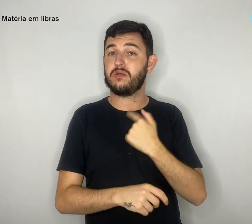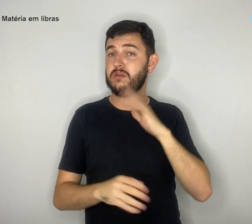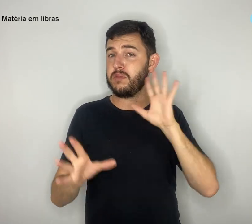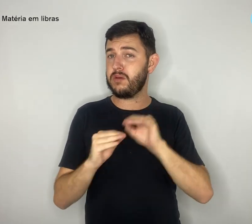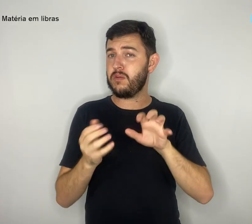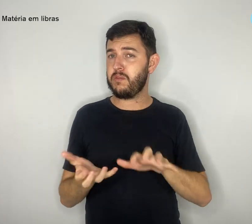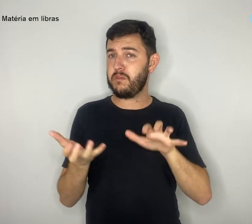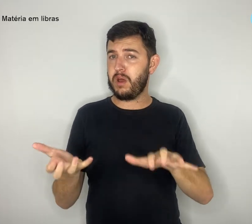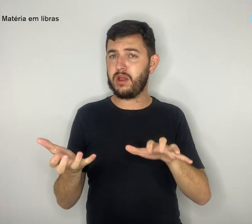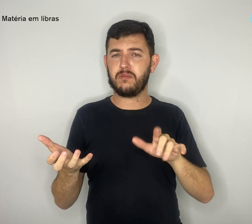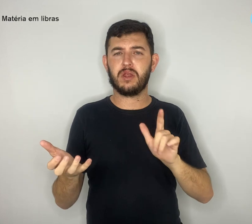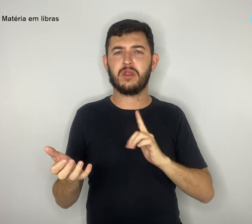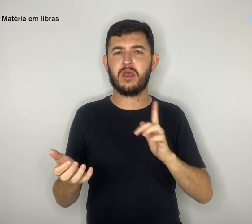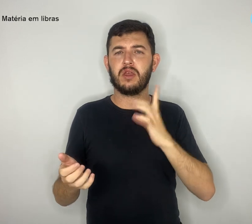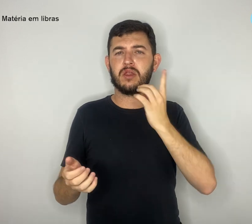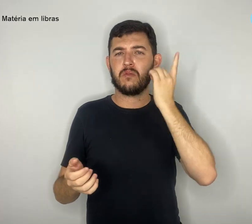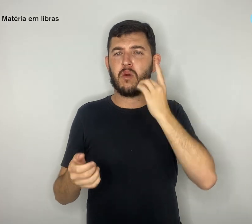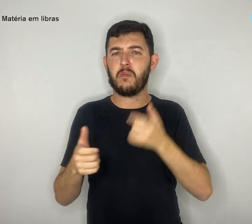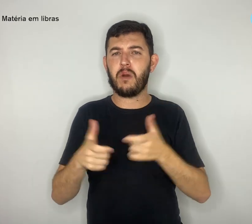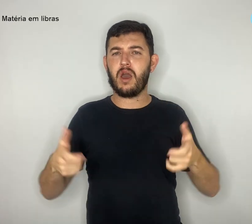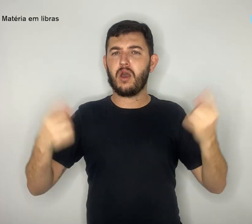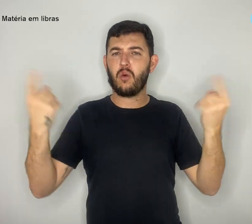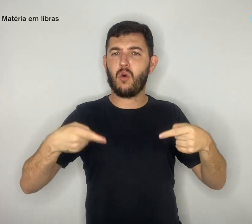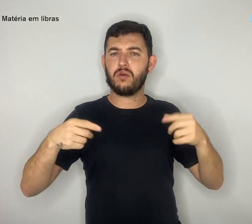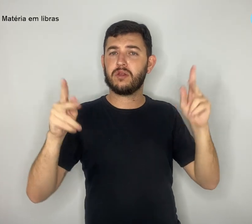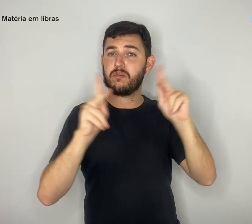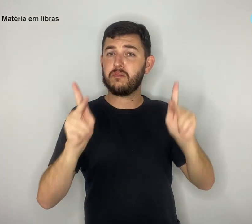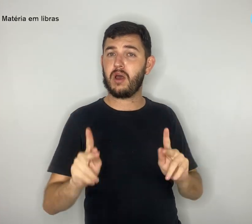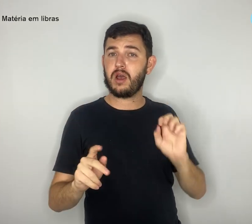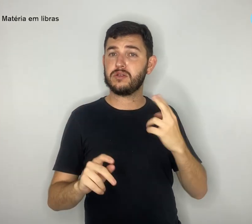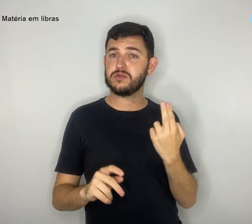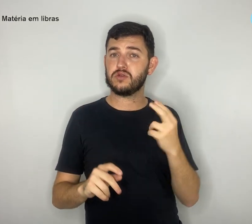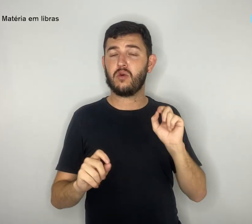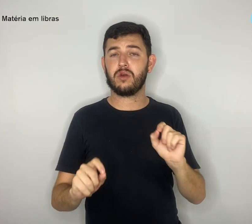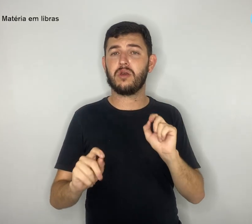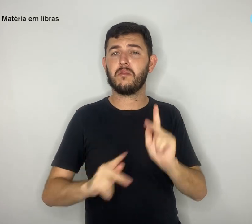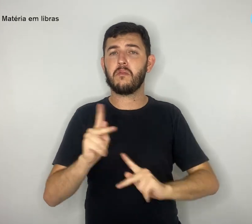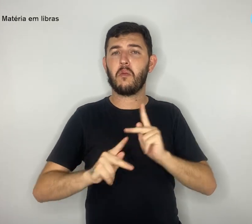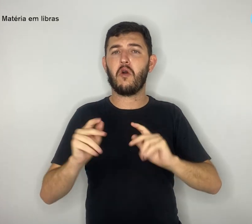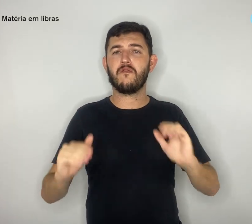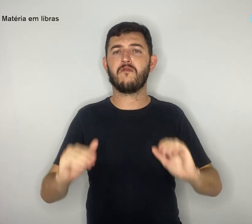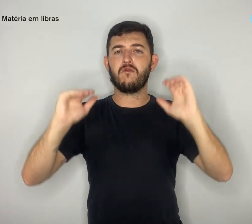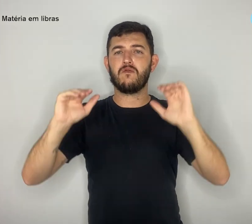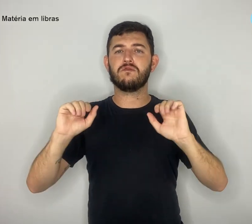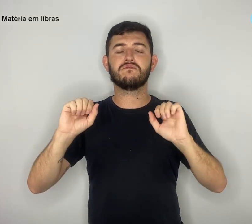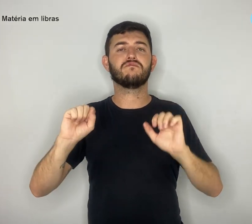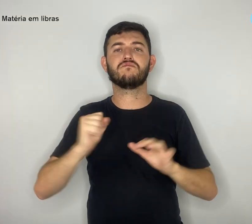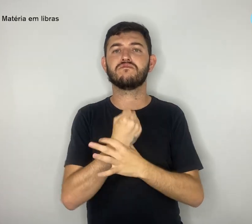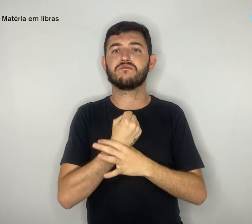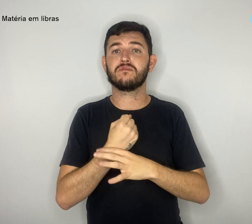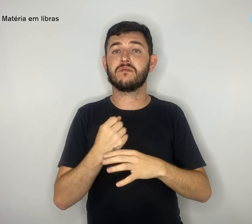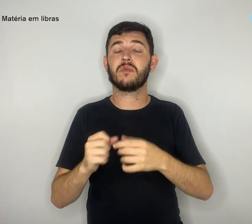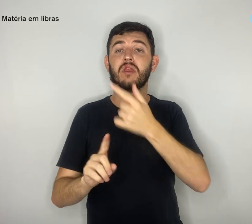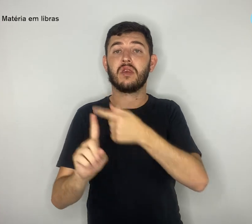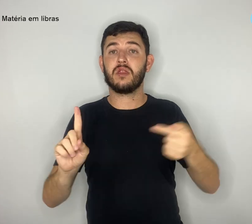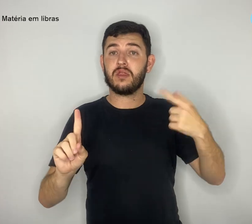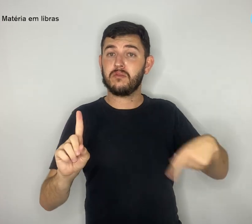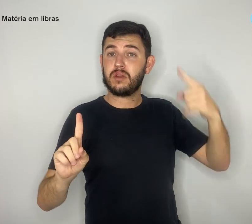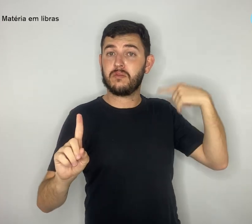deputados contrários à paz e à soberania dos povos. Na semana passada, por exemplo, os